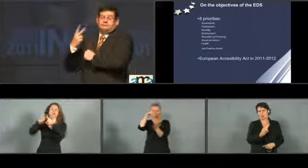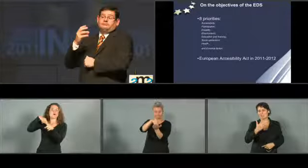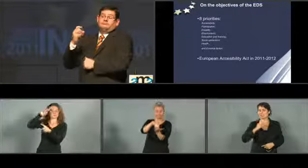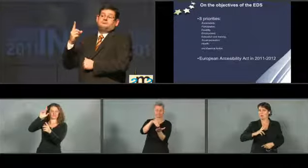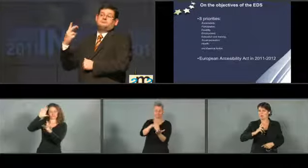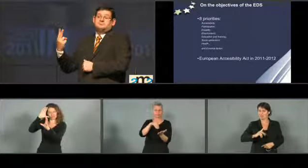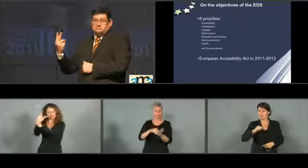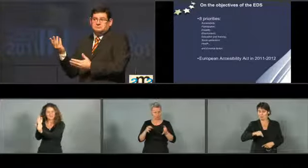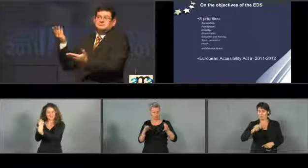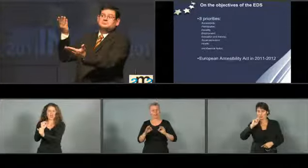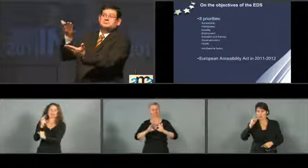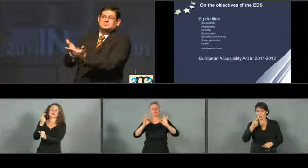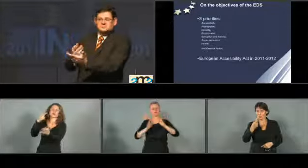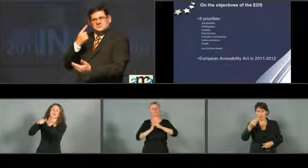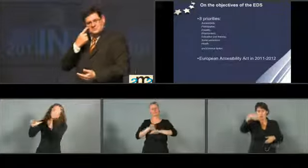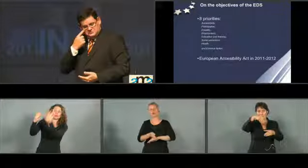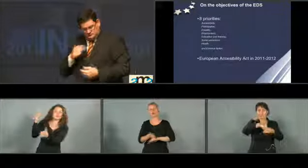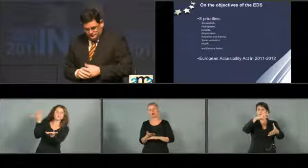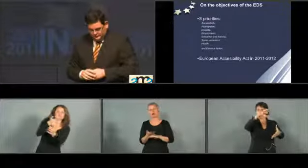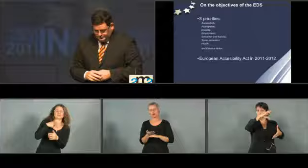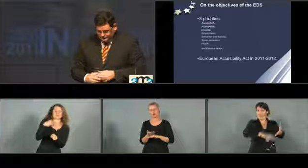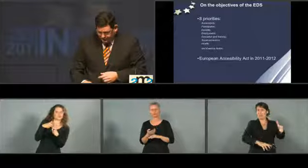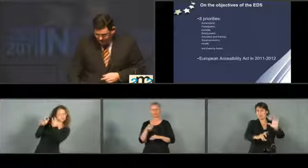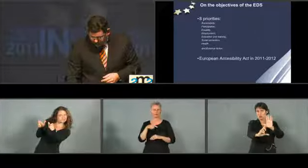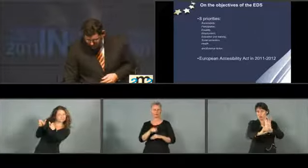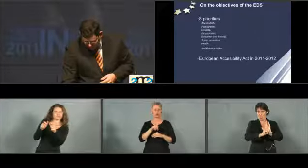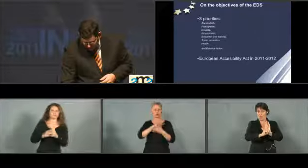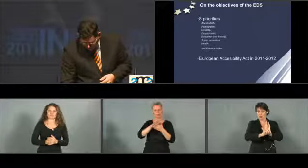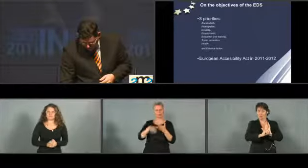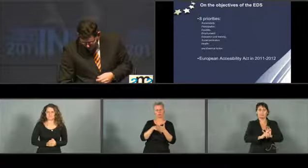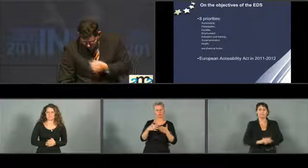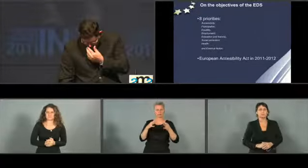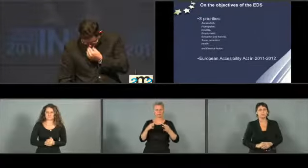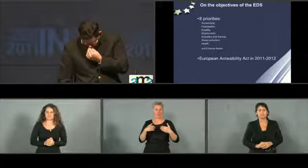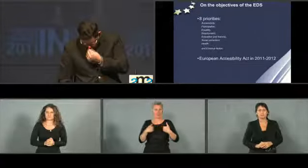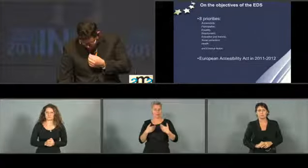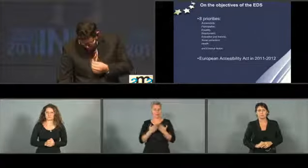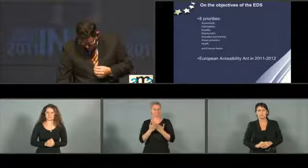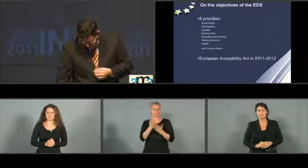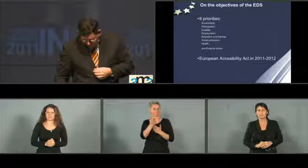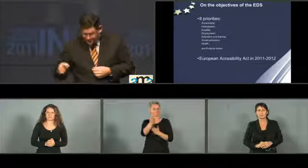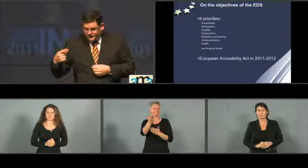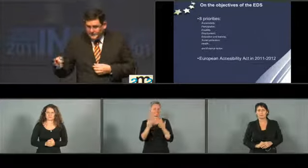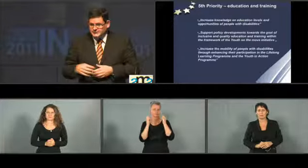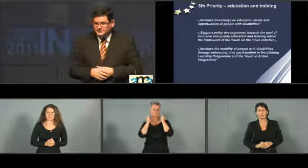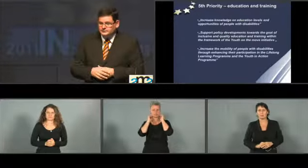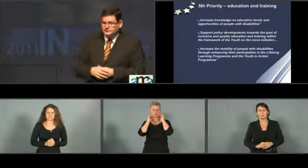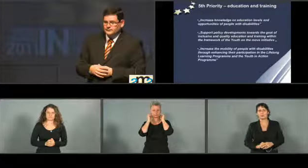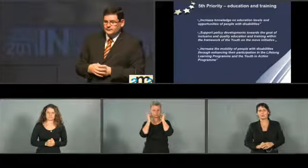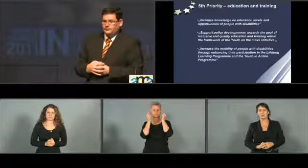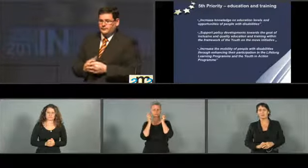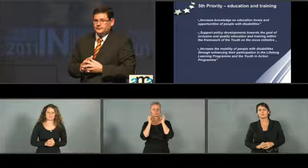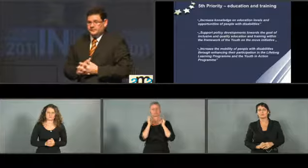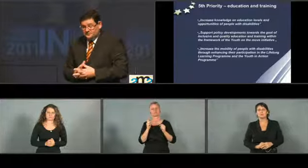pas vraiment dans la Commission européenne, oui, mais en 2012, il faut vraiment pouvoir inscrire cette langue des signes